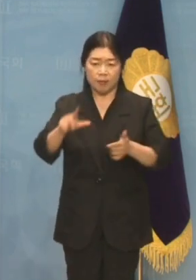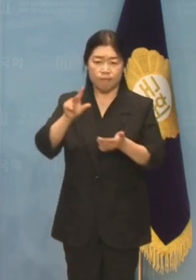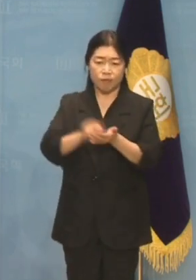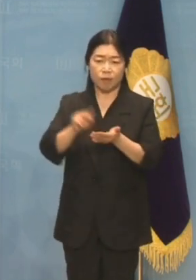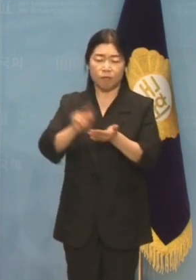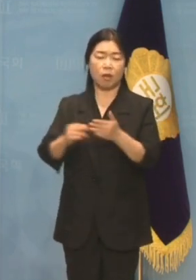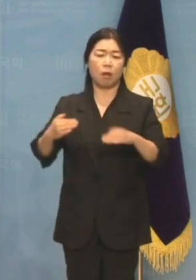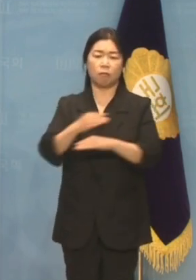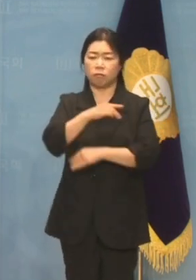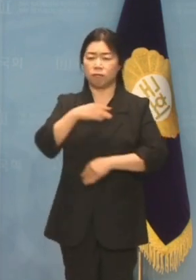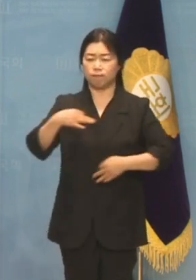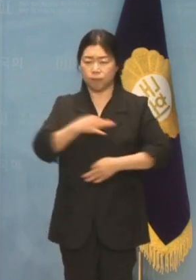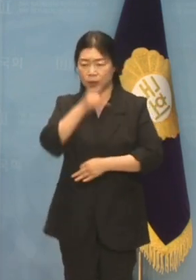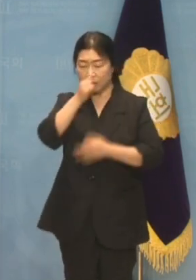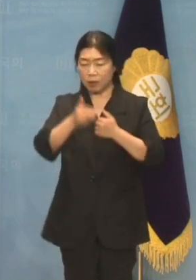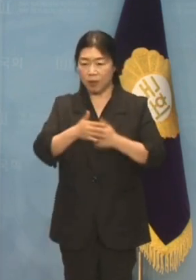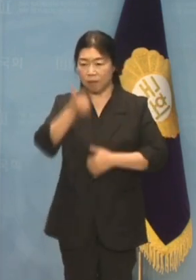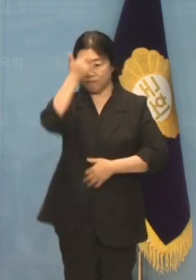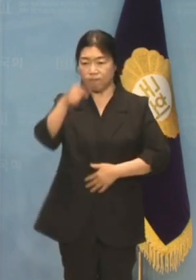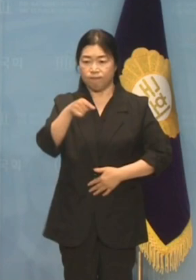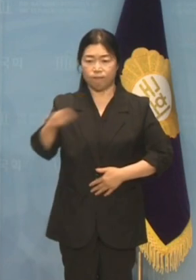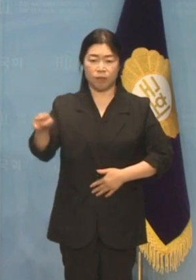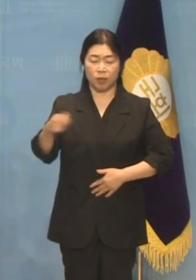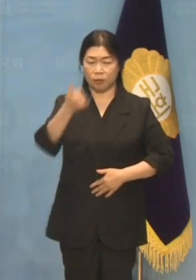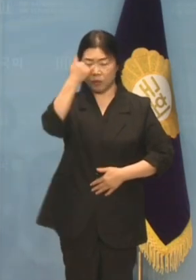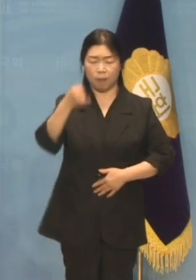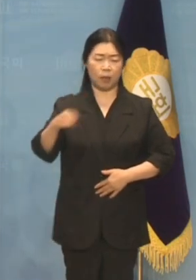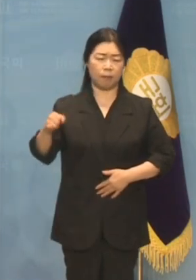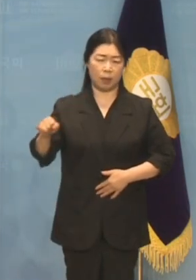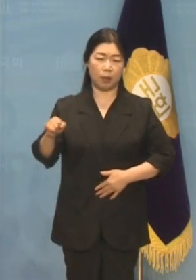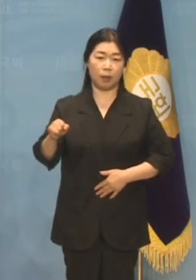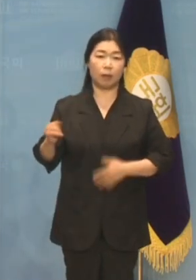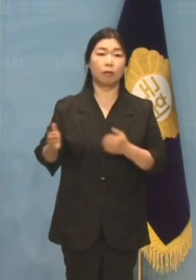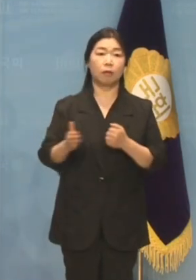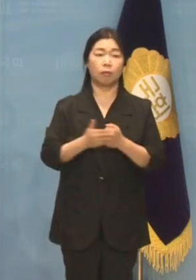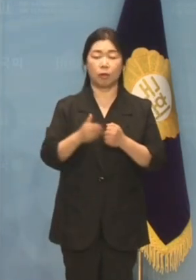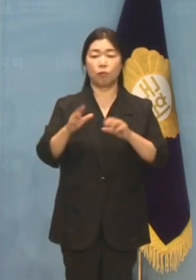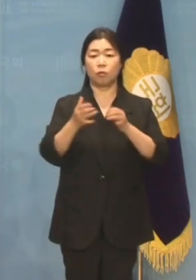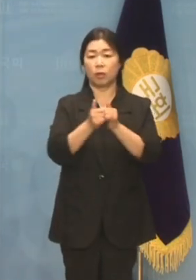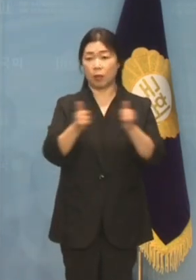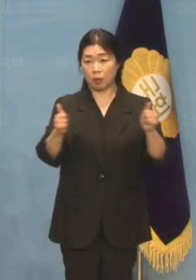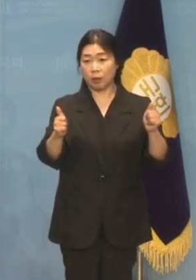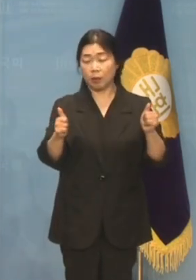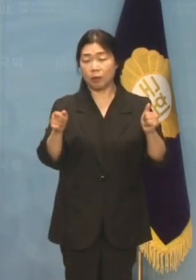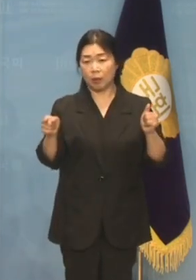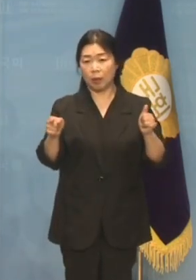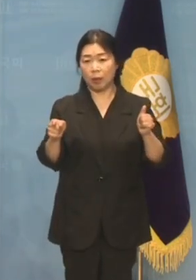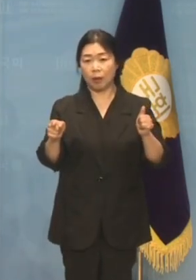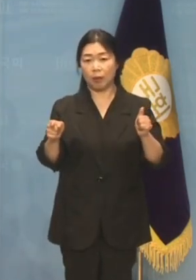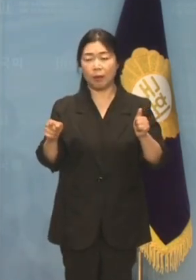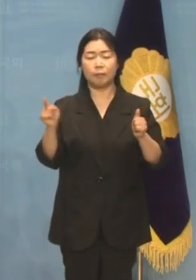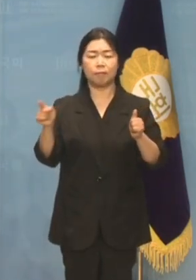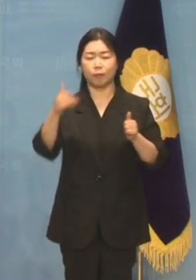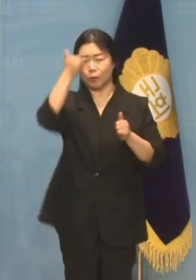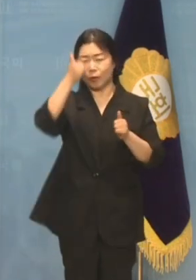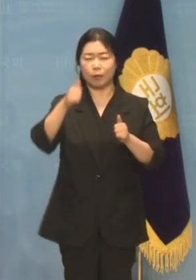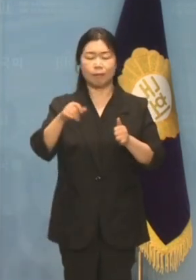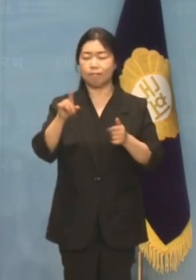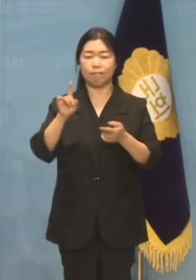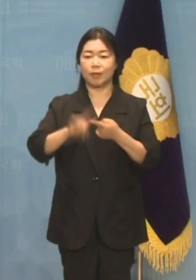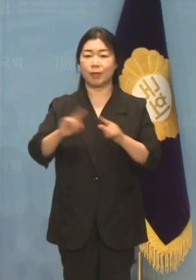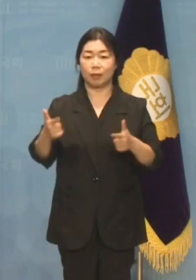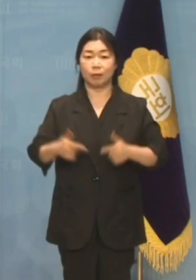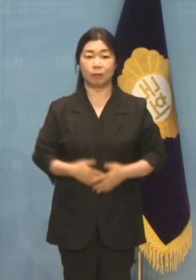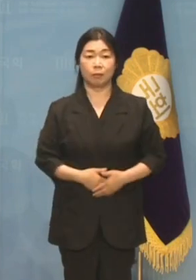자기들의 도덕성이 바닥이라는 사실을 국민들께 인지시키는 결과가 됐다며 국민의힘은 민주당에 비해 도덕적으로 더